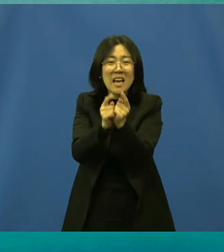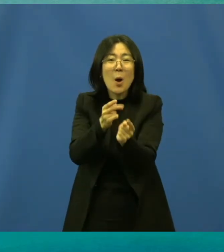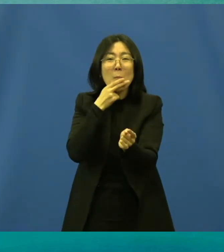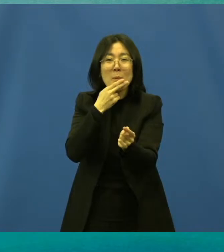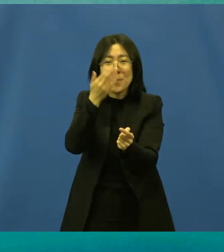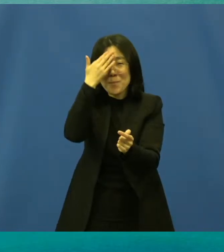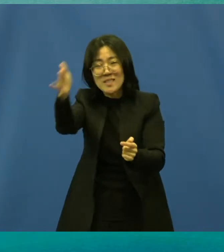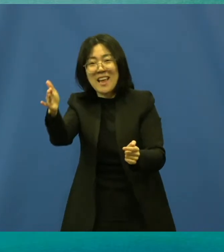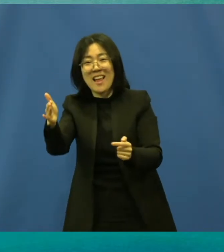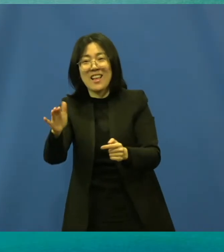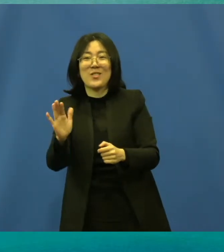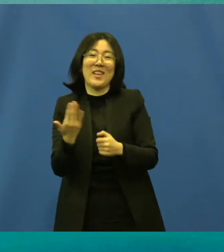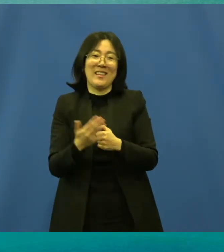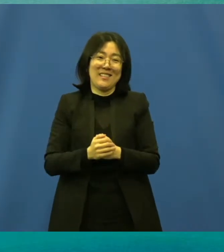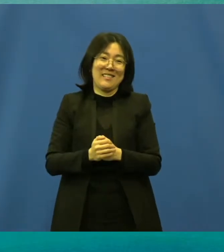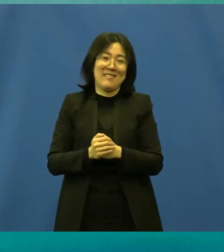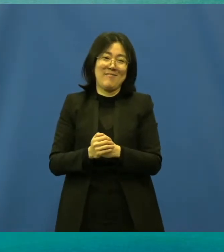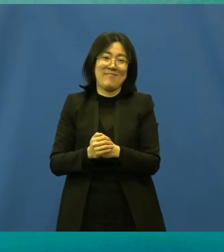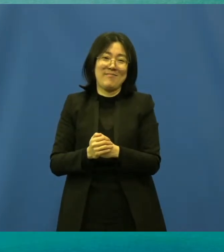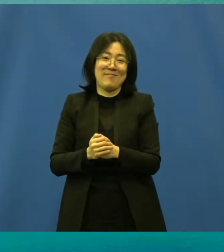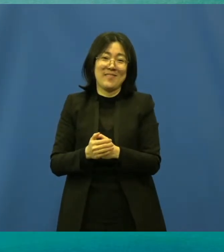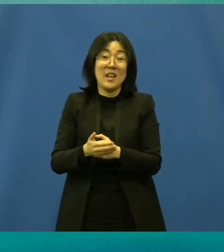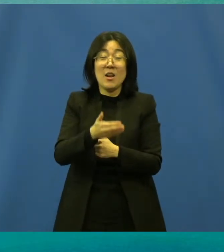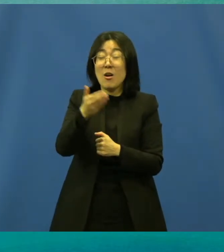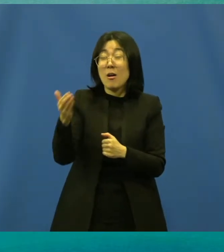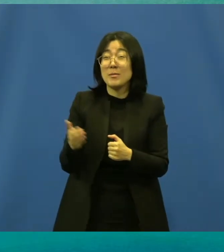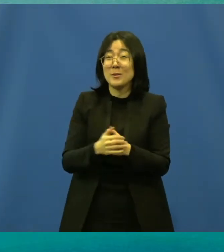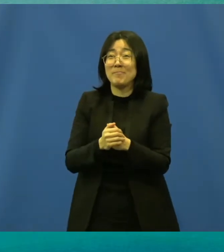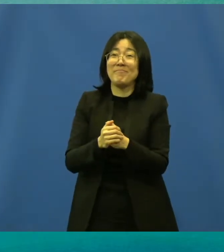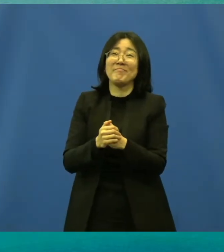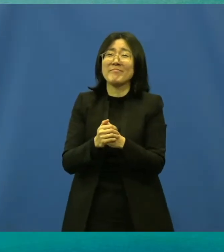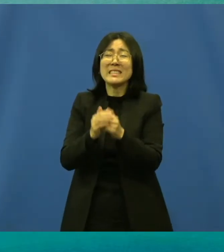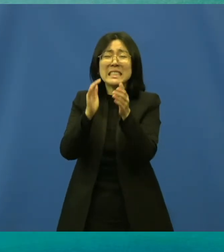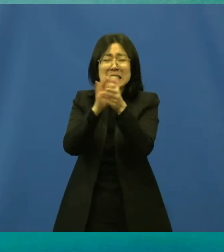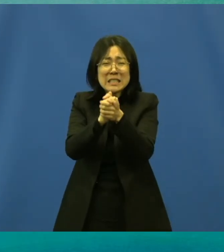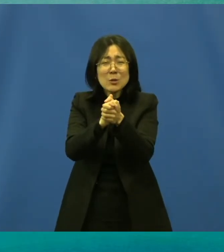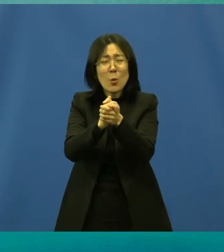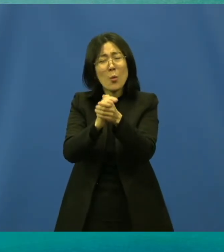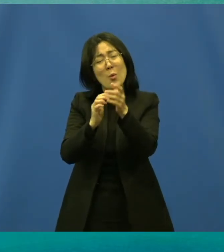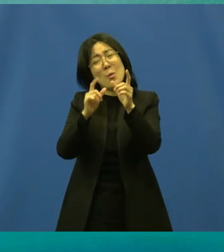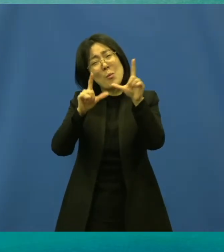대개 기도는 우선순위에 있지 않습니다. 그리고 한 박자 느립니다.